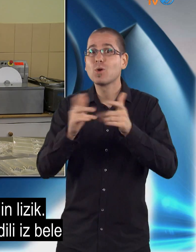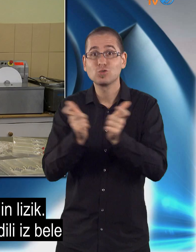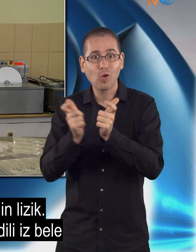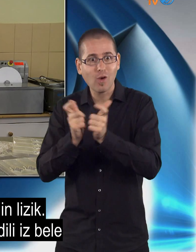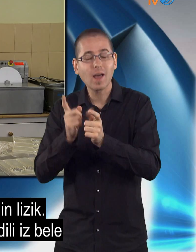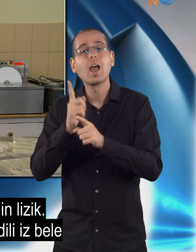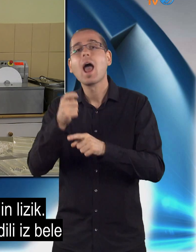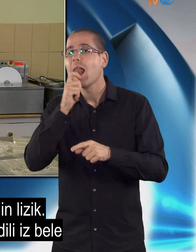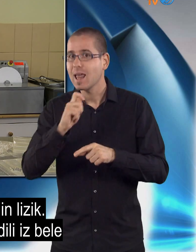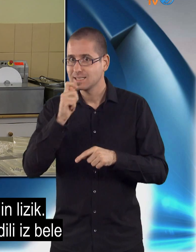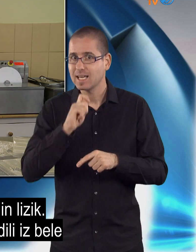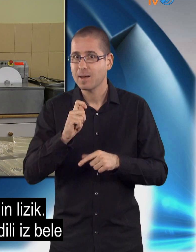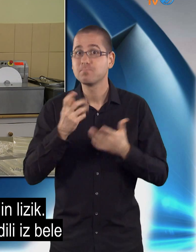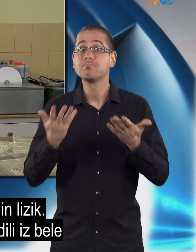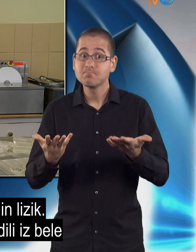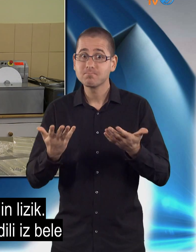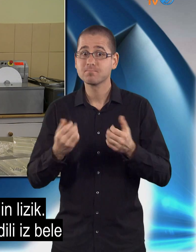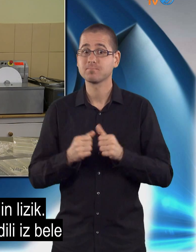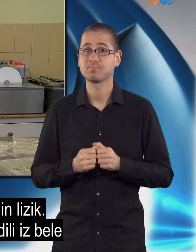lizike.